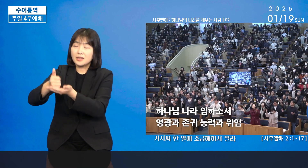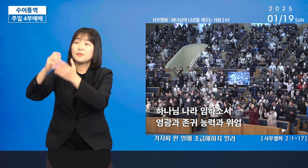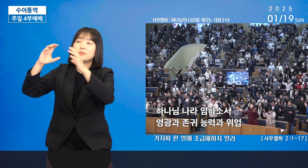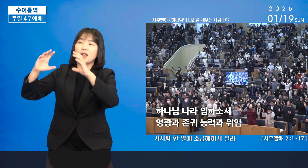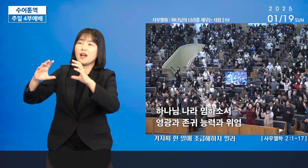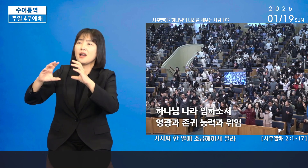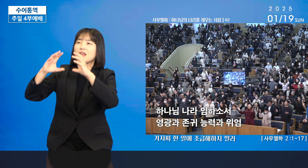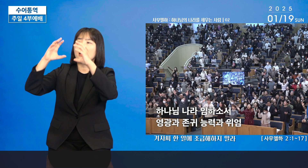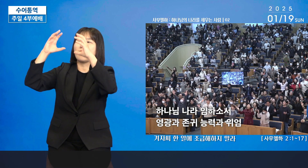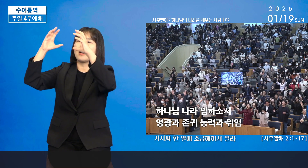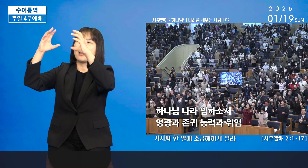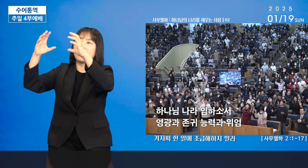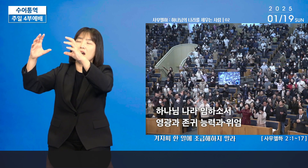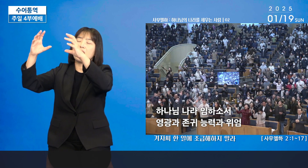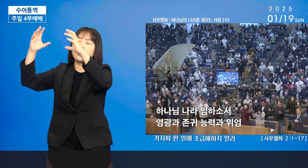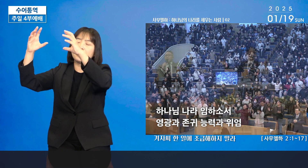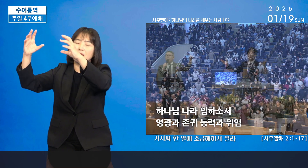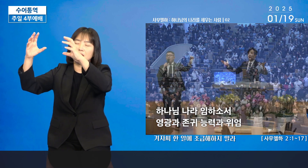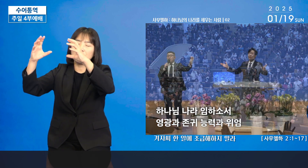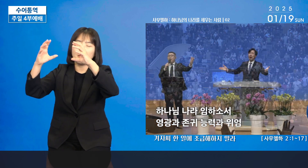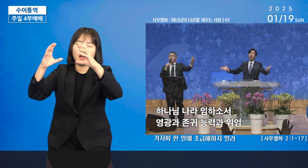하나님 나라